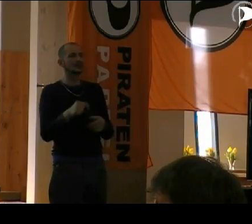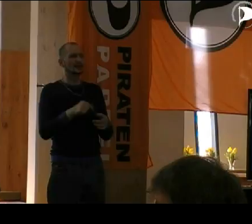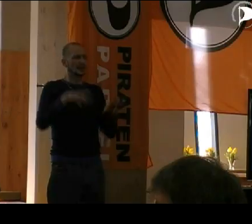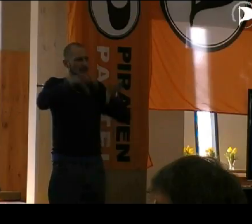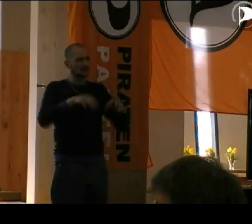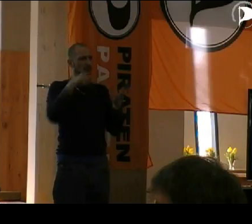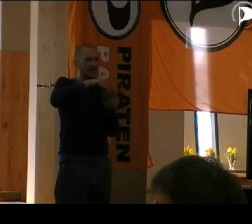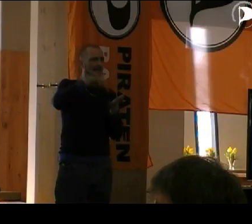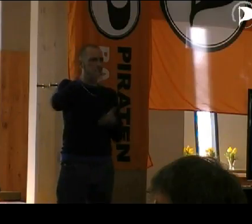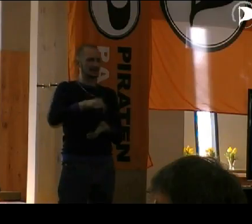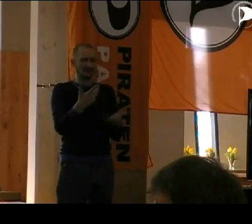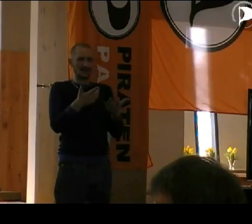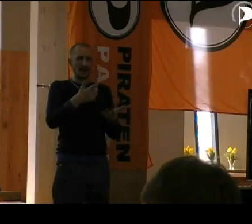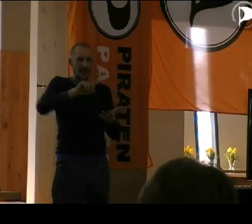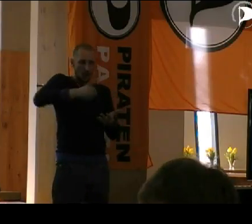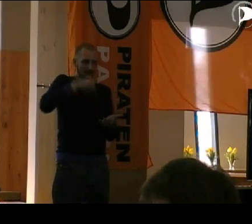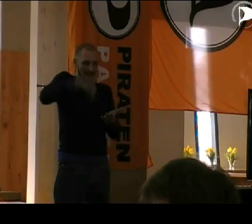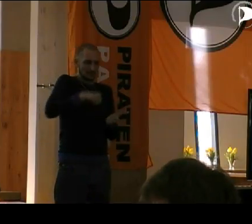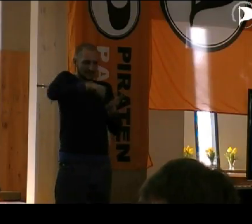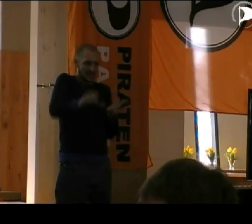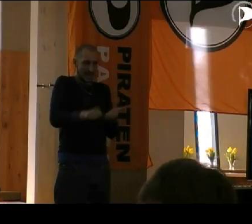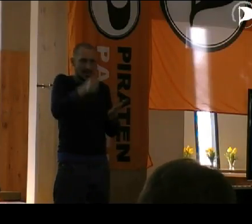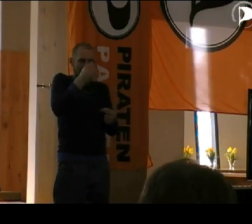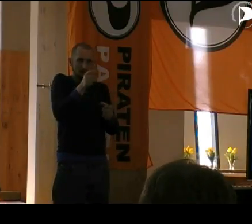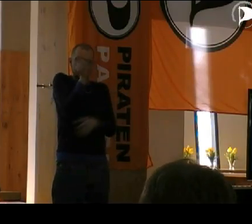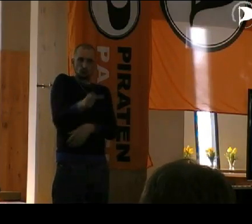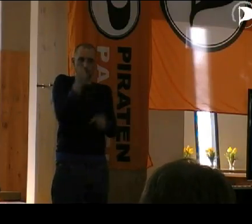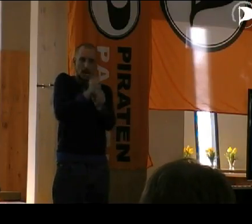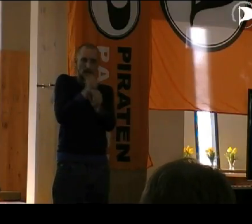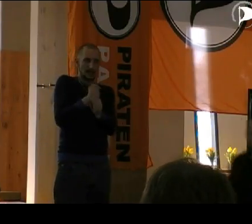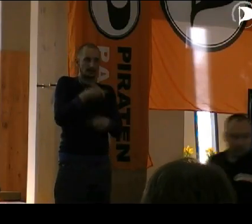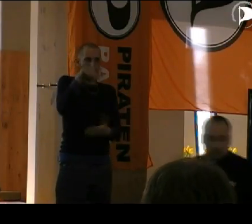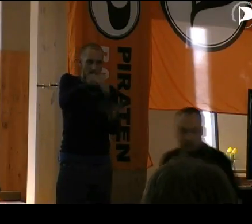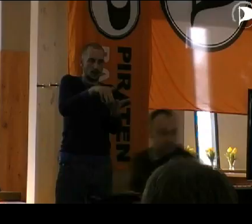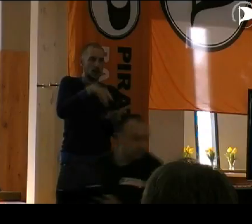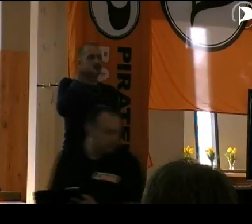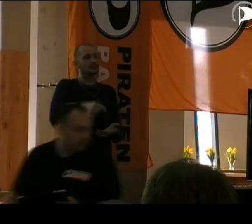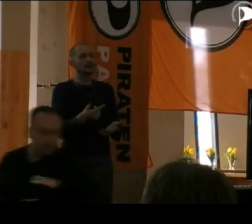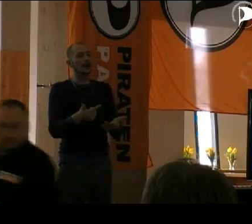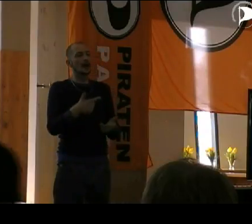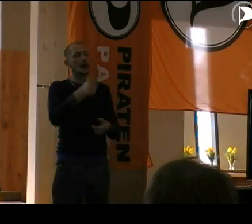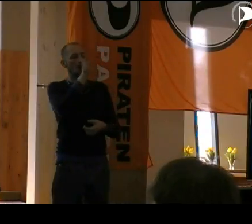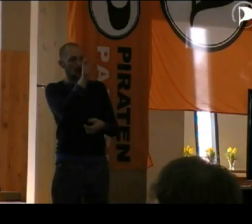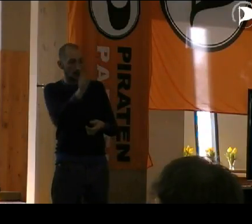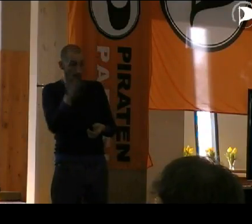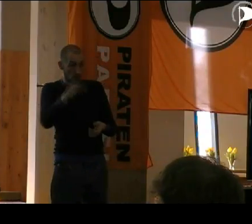lauten habitate kraft gesetzt würden und sagen so von einigen leuten so klar sind so ein